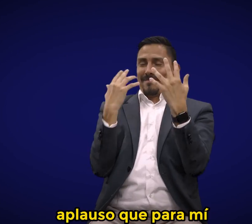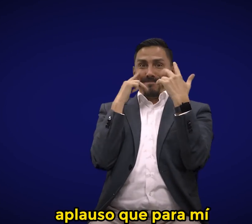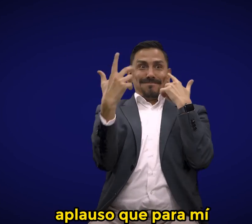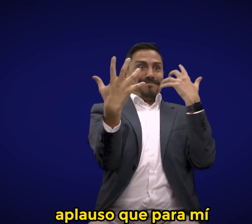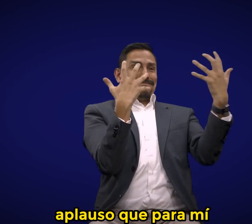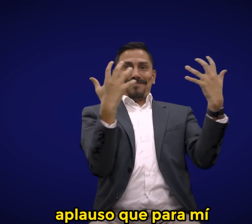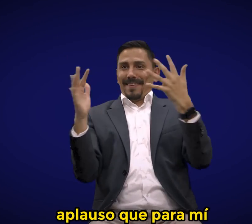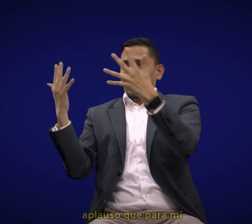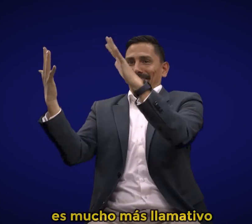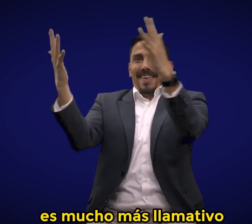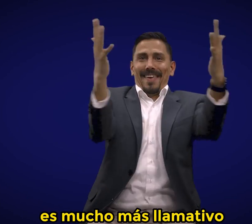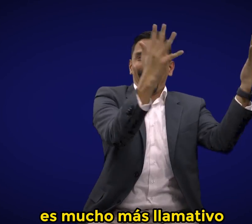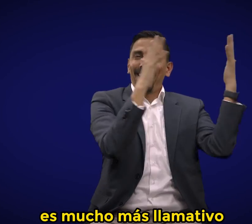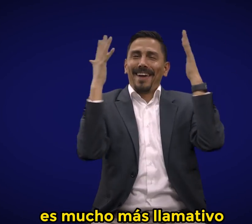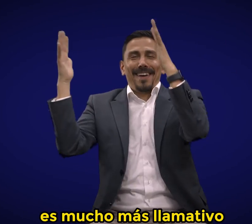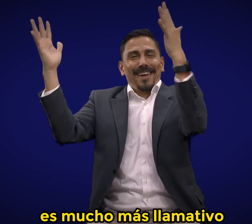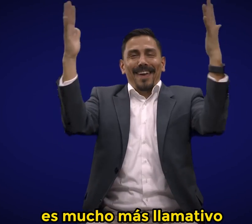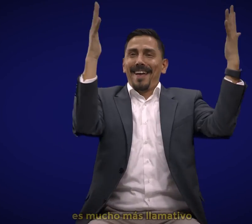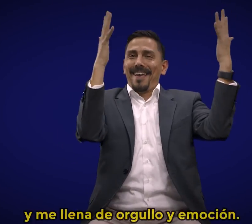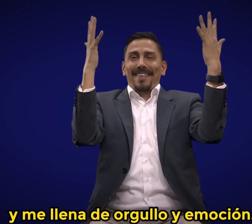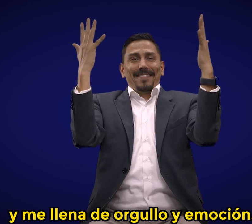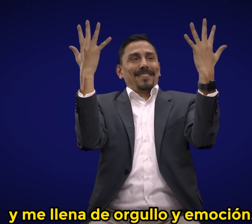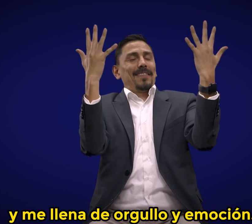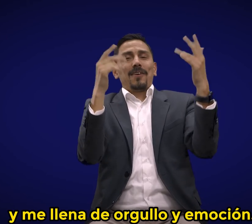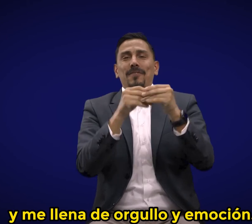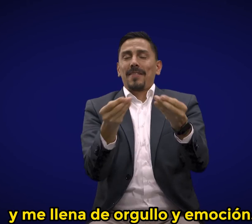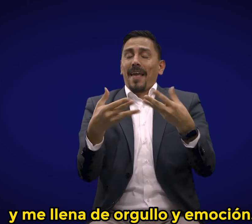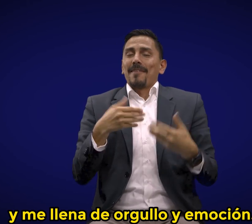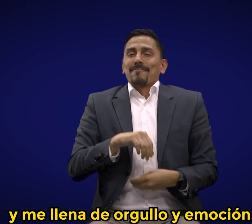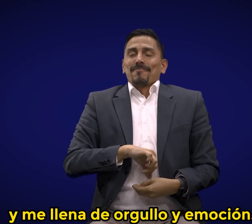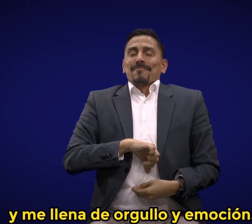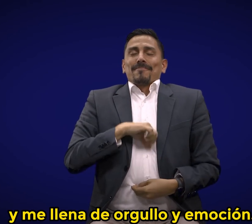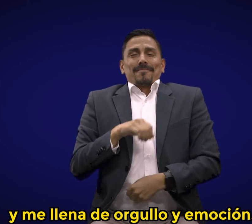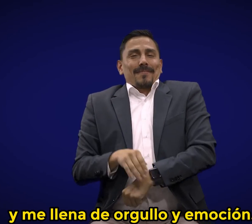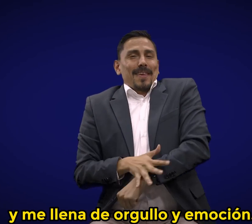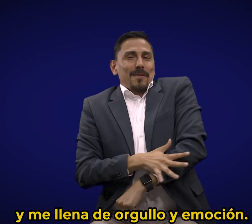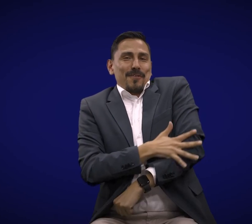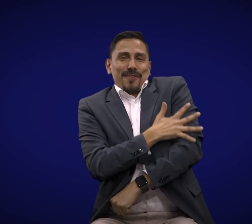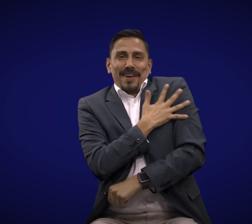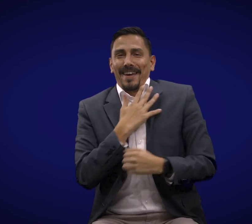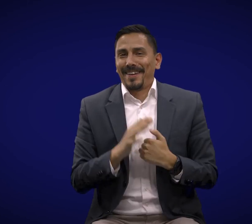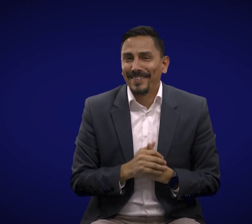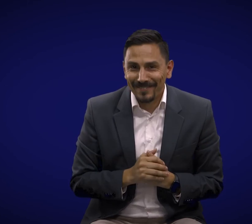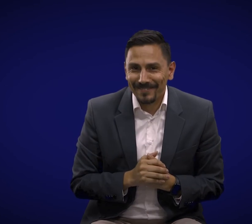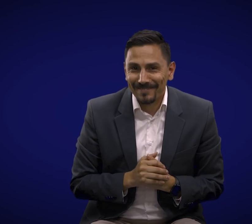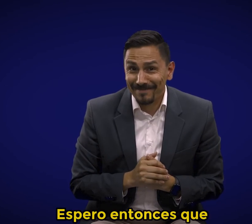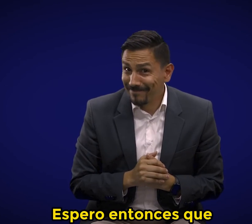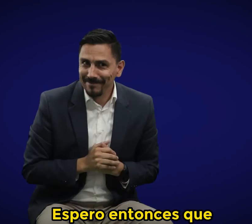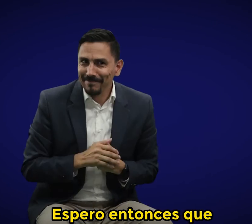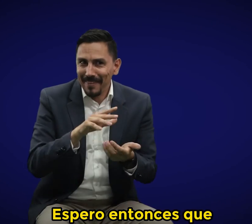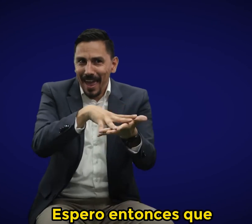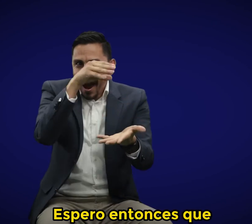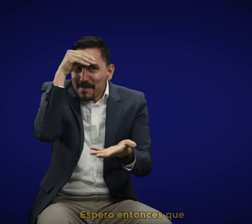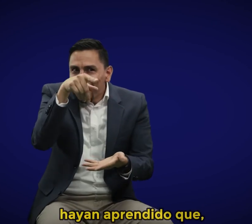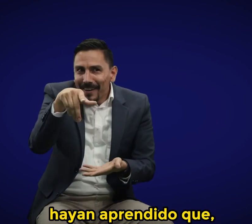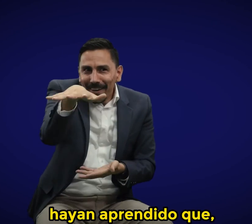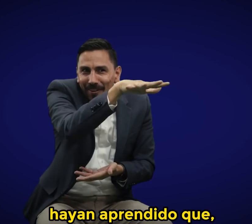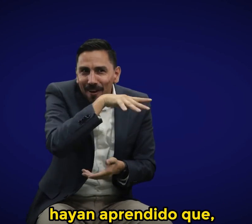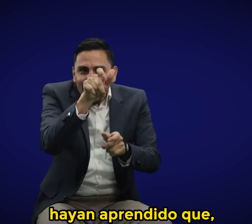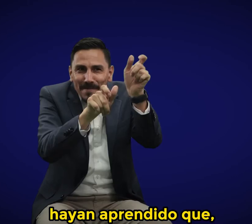Aplauso que para mí es mucho más llamativo y me llena de orgullo y emoción. Espero entonces que hayan aprendido